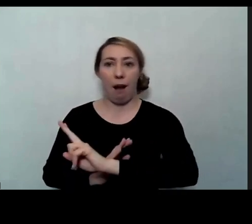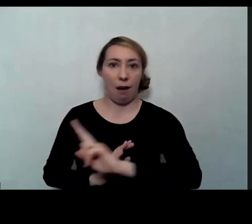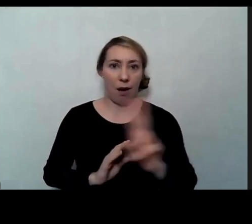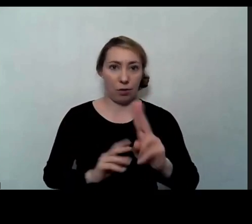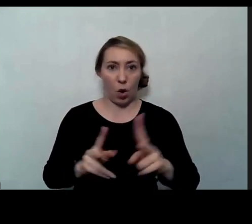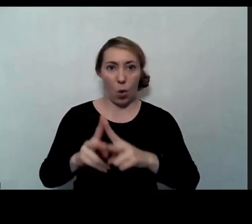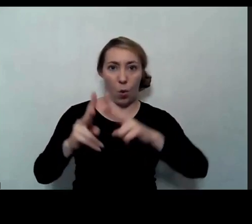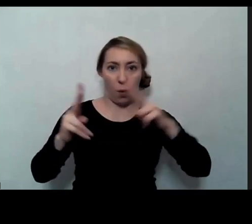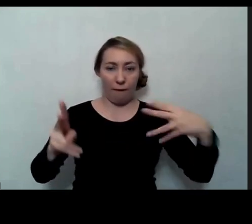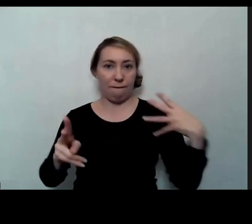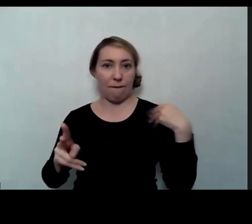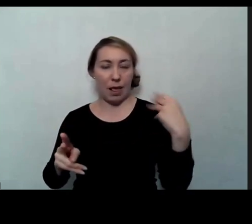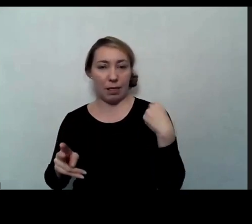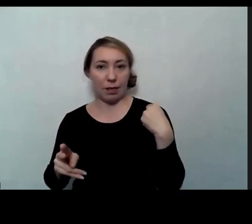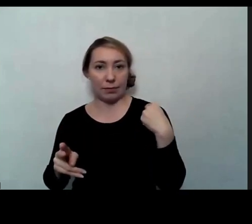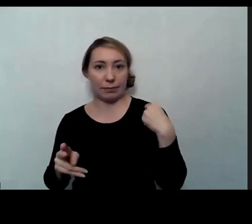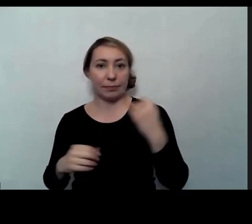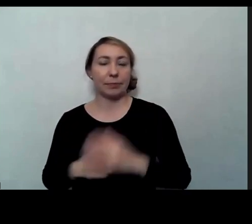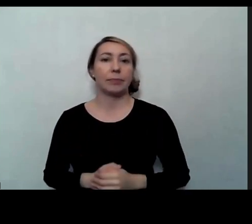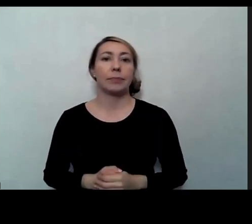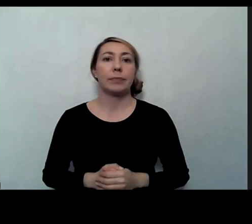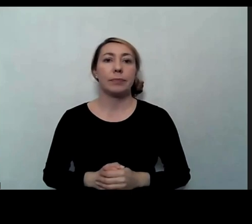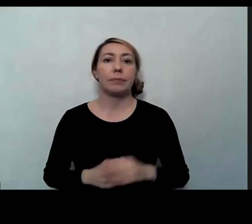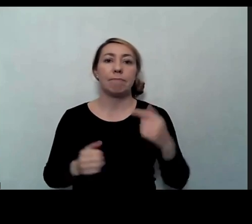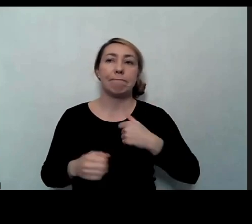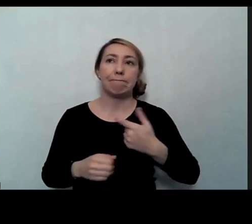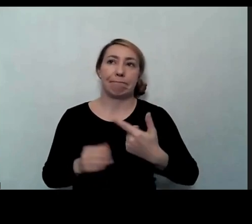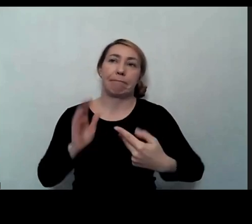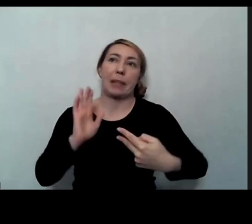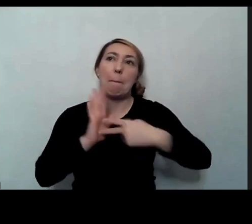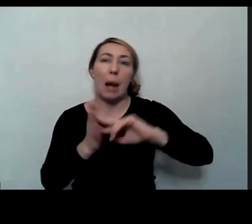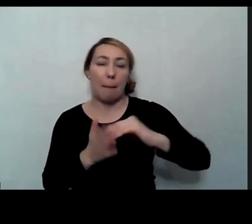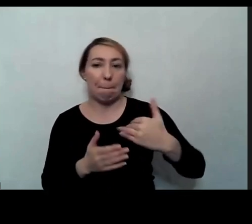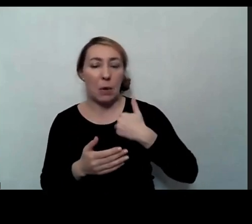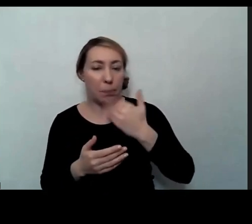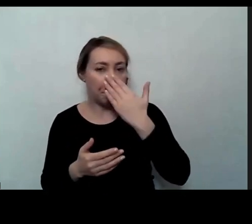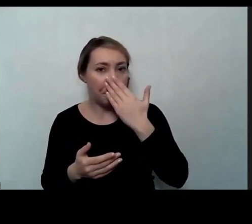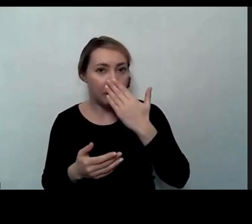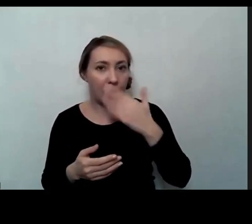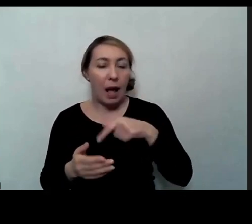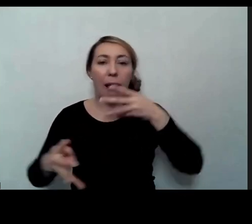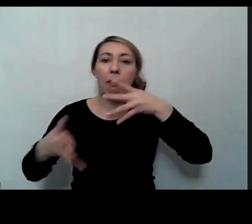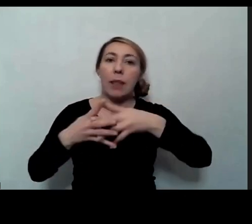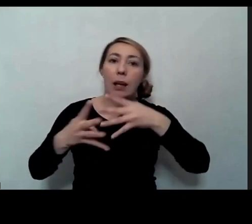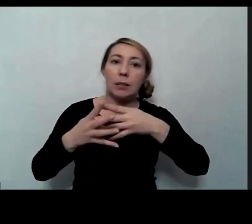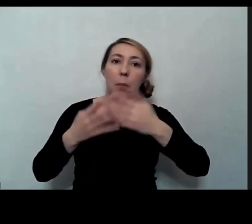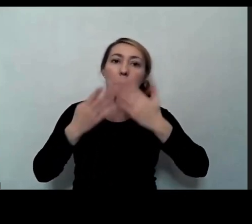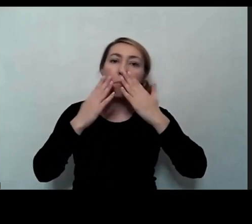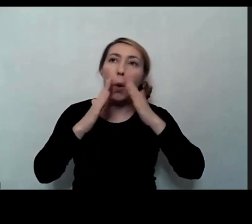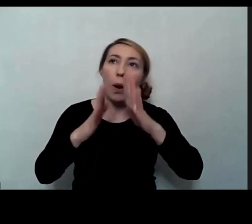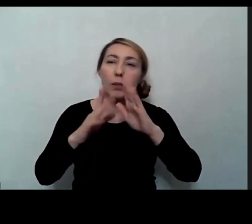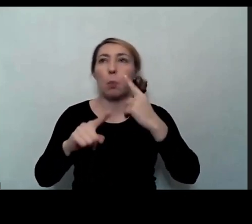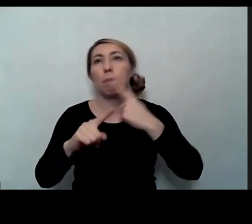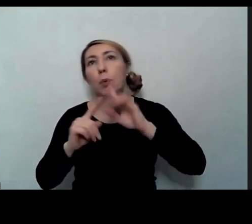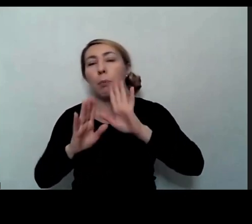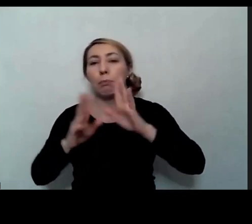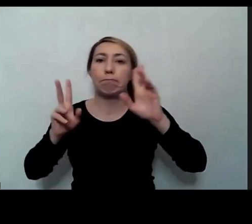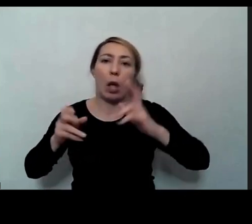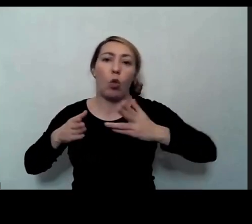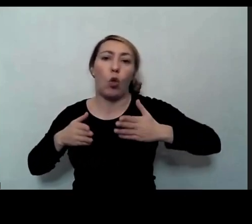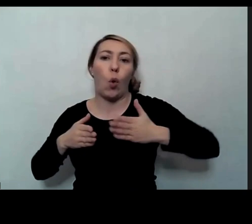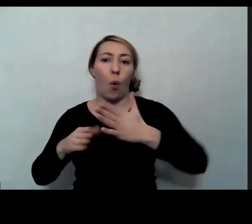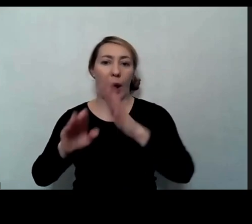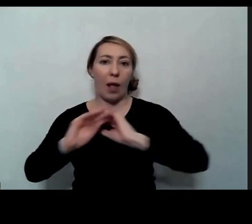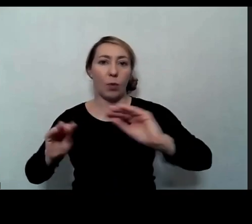o przedział wiekowy. Zamysł był taki, by ten test pozwalał wskazywać drogę edukacyjną